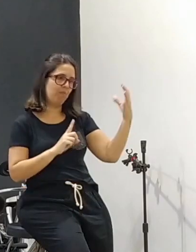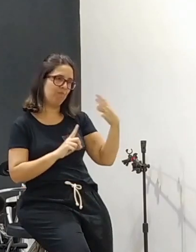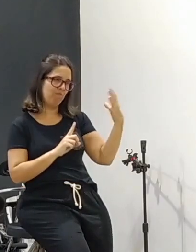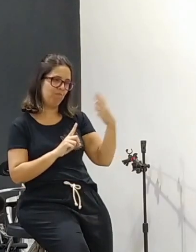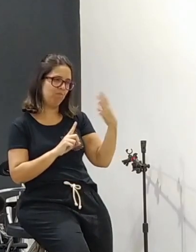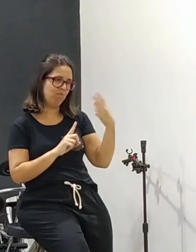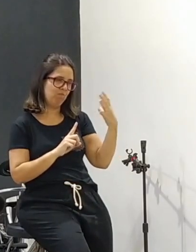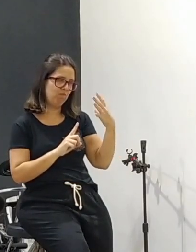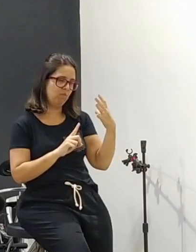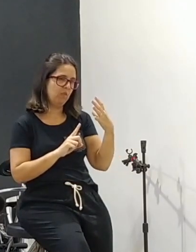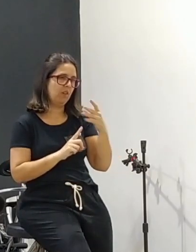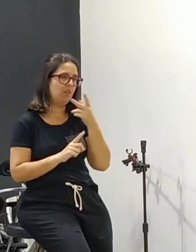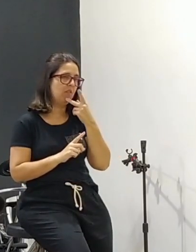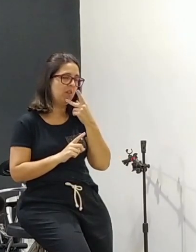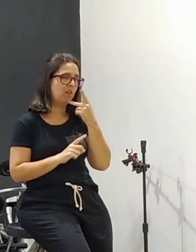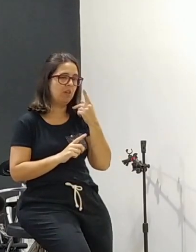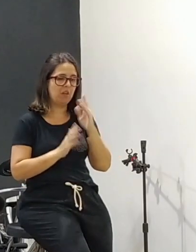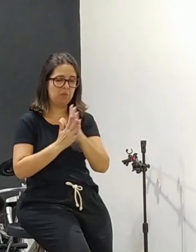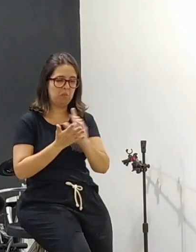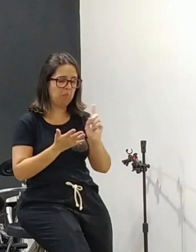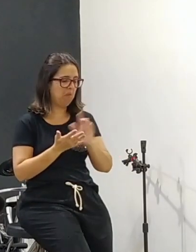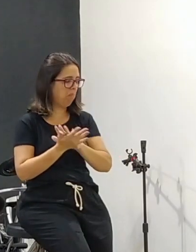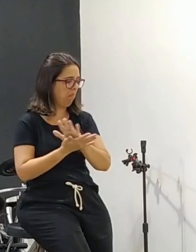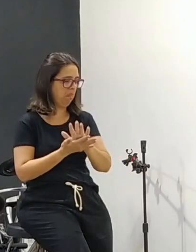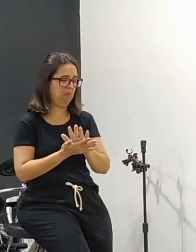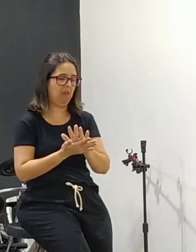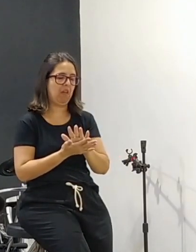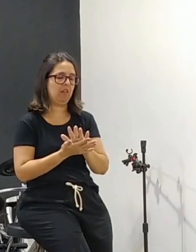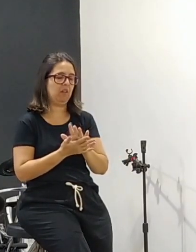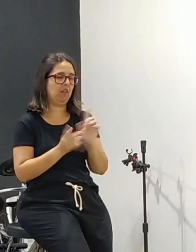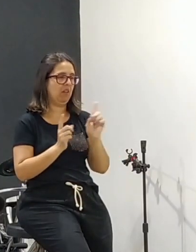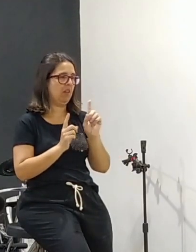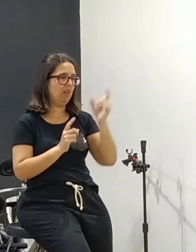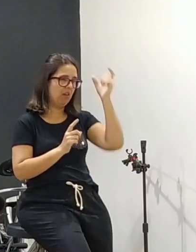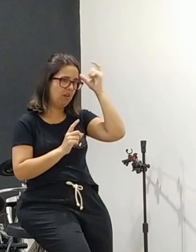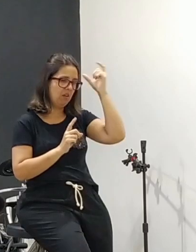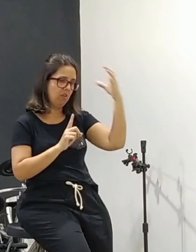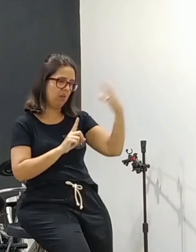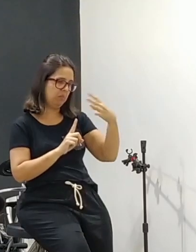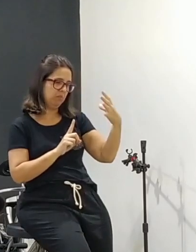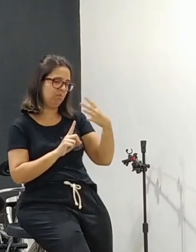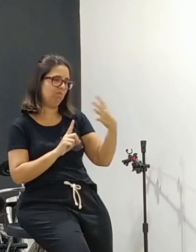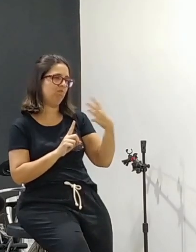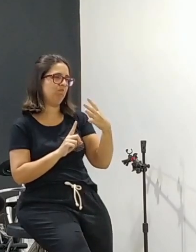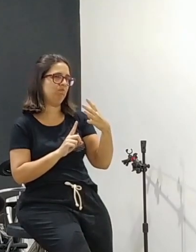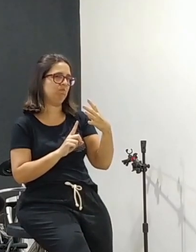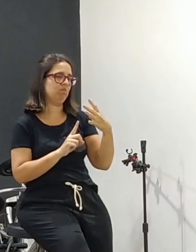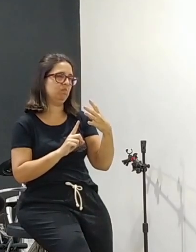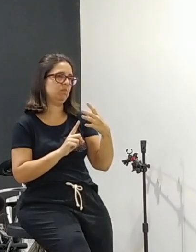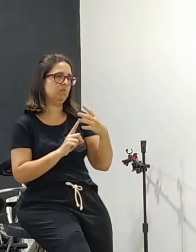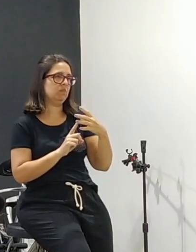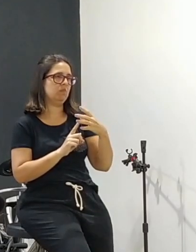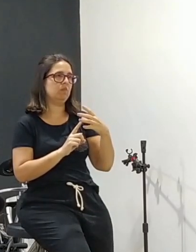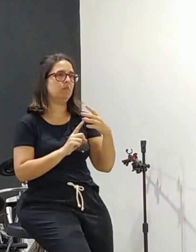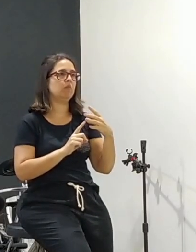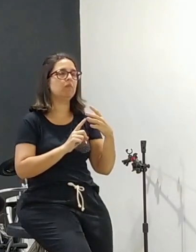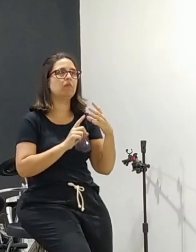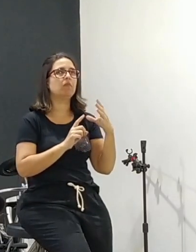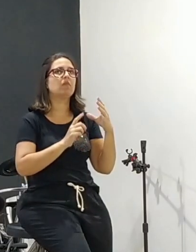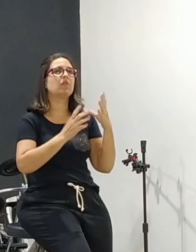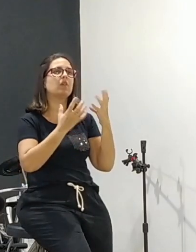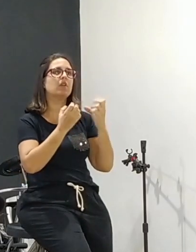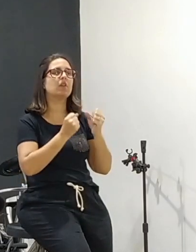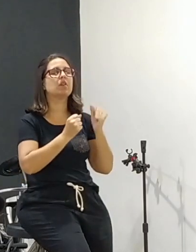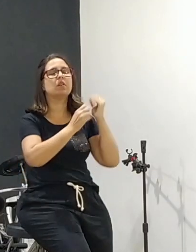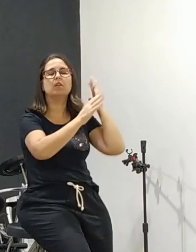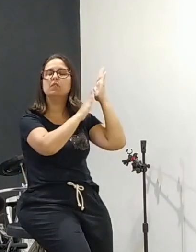adianta nada. Mas olha para a palavra de Deus e não para aquilo que o diabo está soprando no seu ouvido. Dá ouvido a voz do Espírito